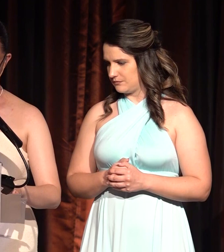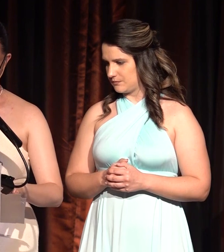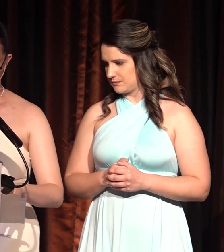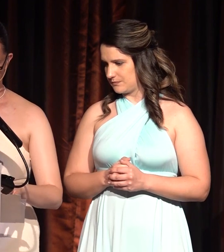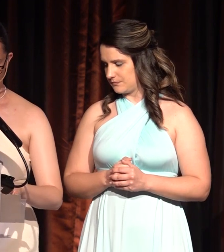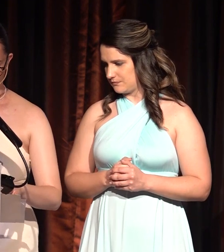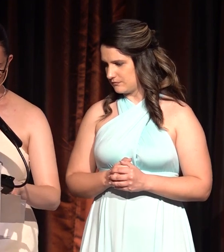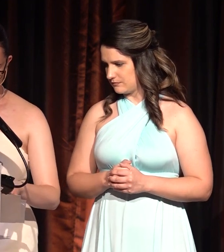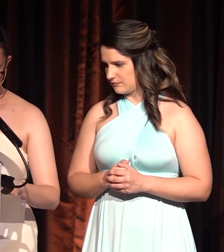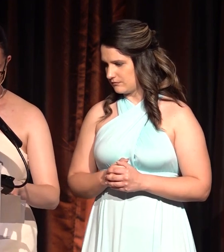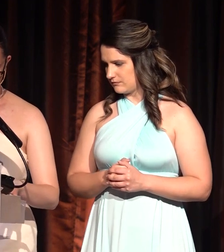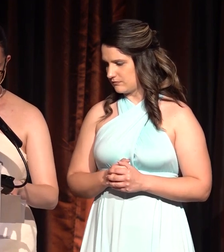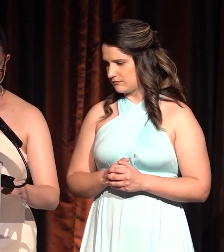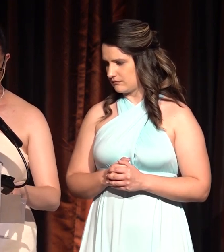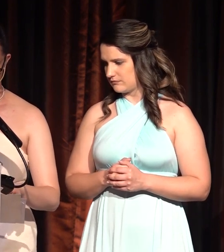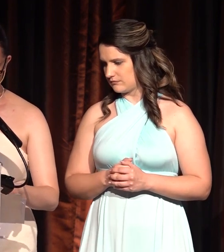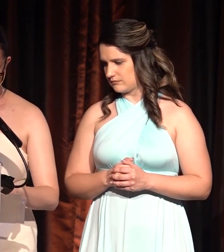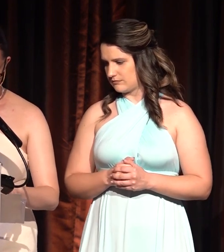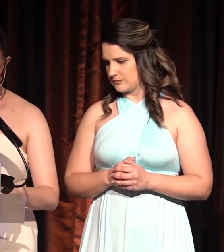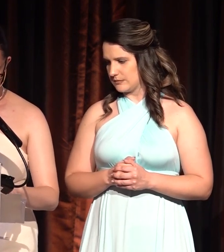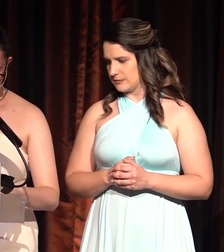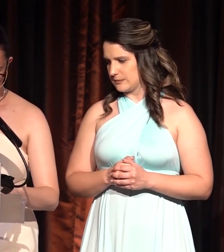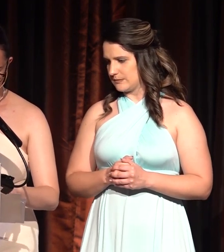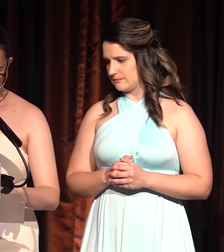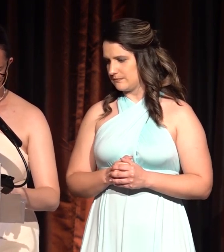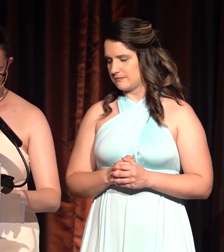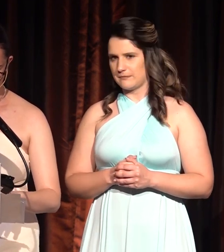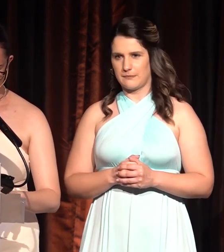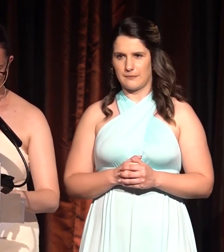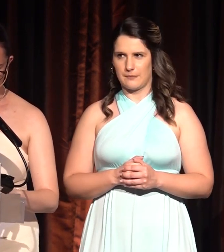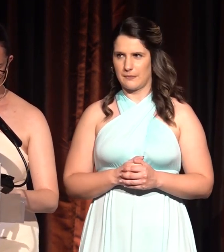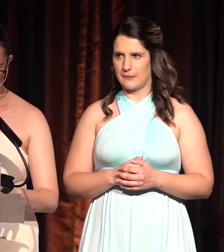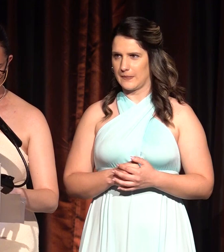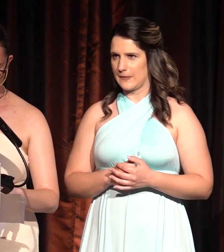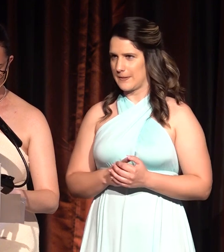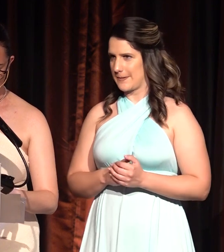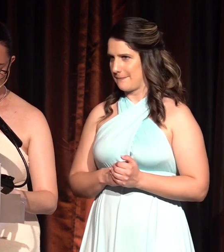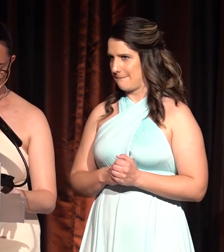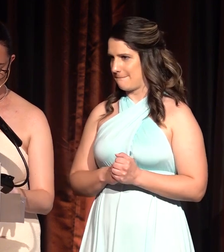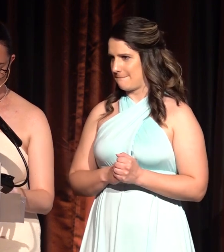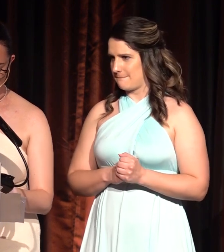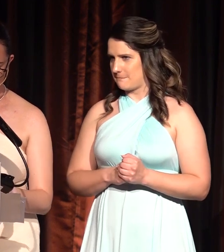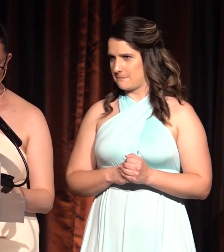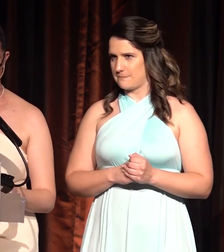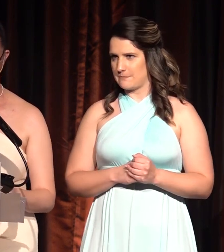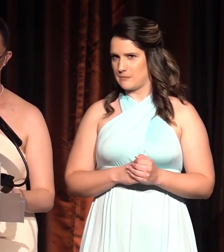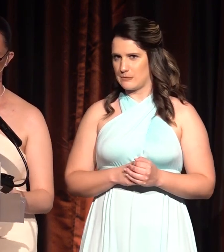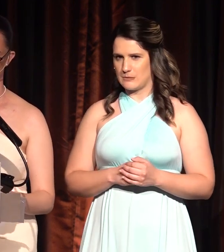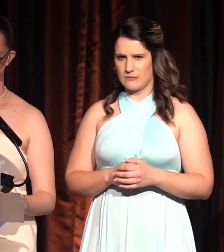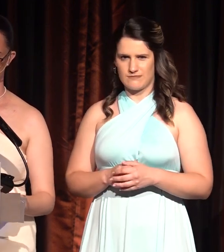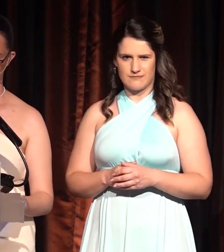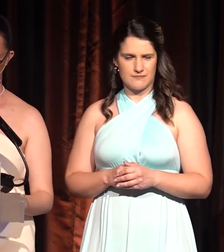Bernardo, amb l'alumnat de Gerard Bertomeu, el Hussein Jawani, Denis Gabriel Silahi i Ibrahim